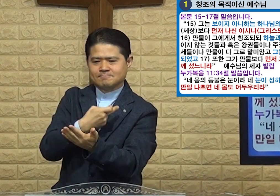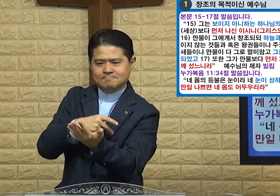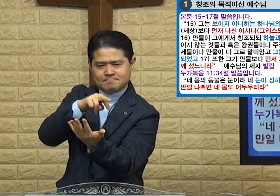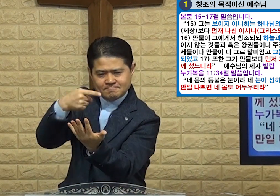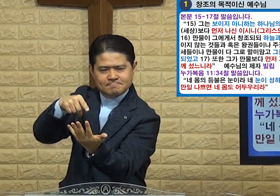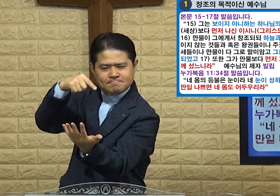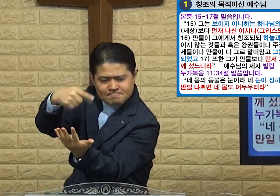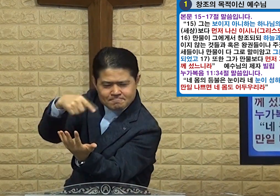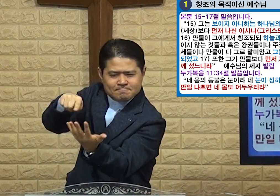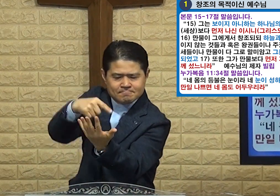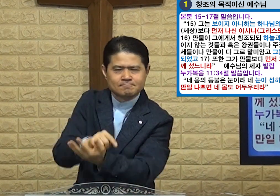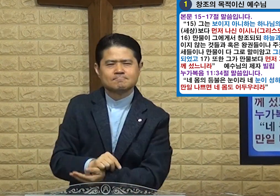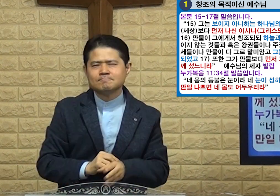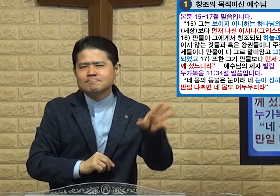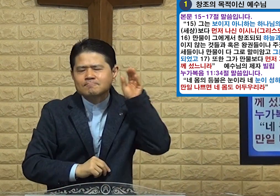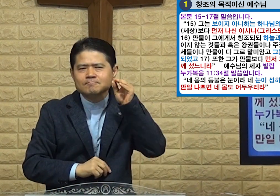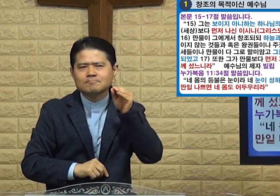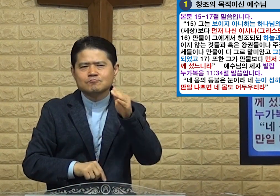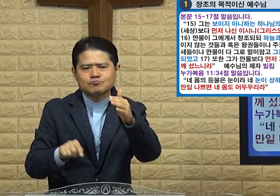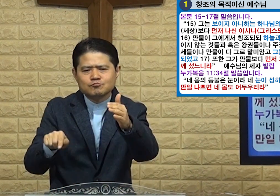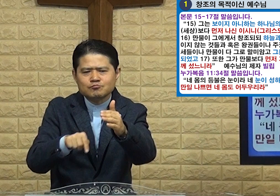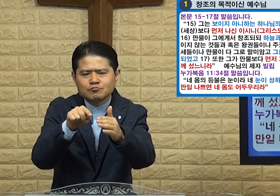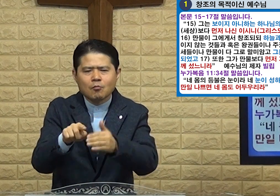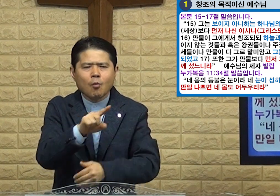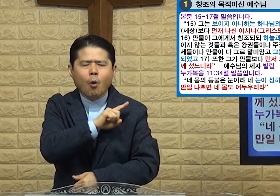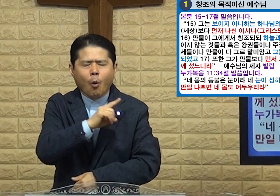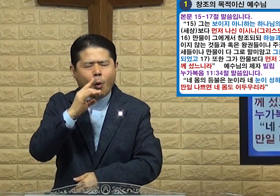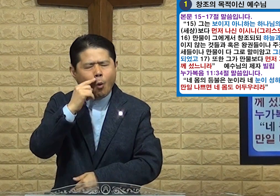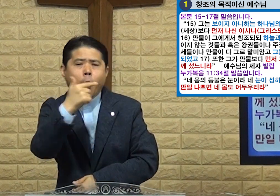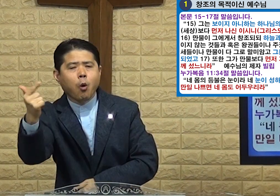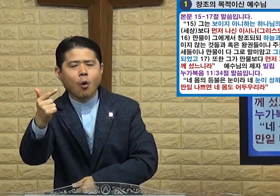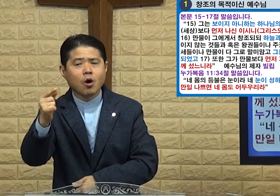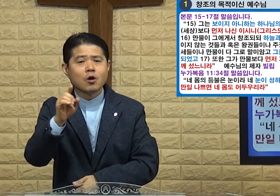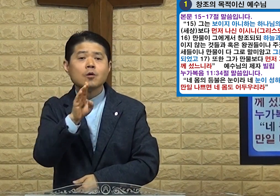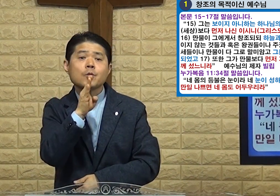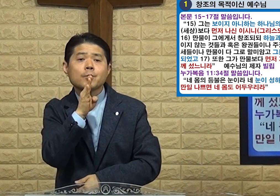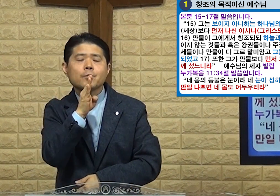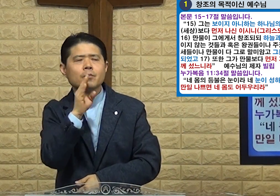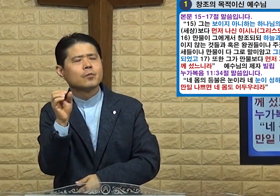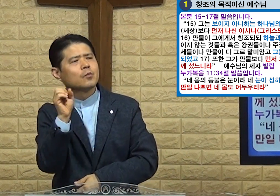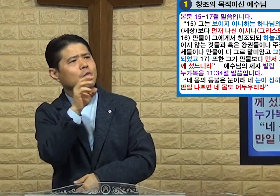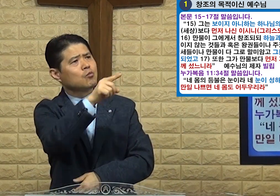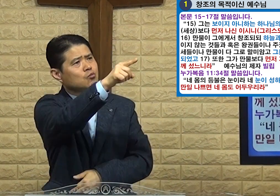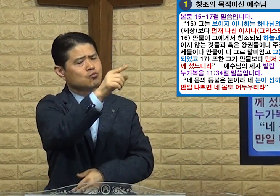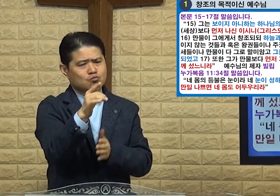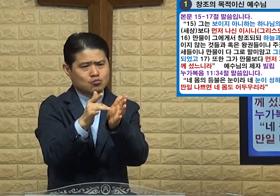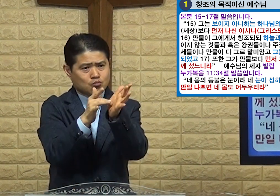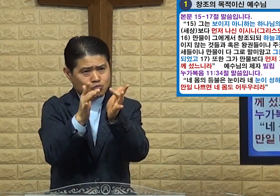강론을 들으면서 말씀을 들었는데 그 중에 가장 궁금증이 많았습니다.